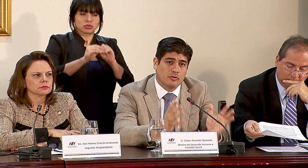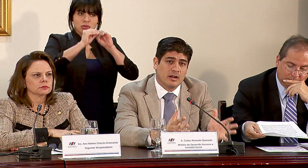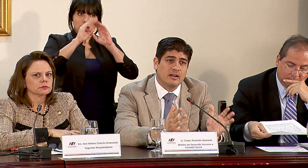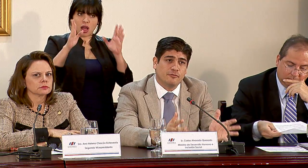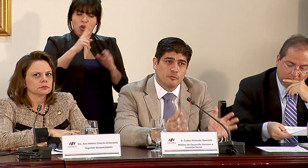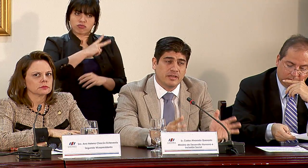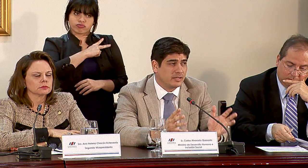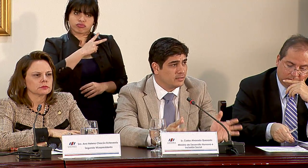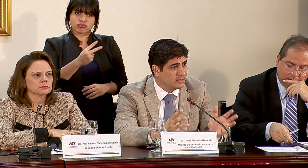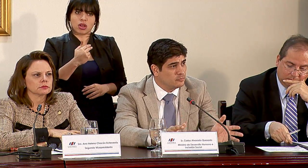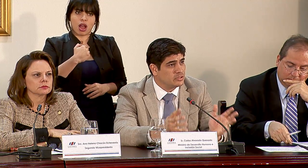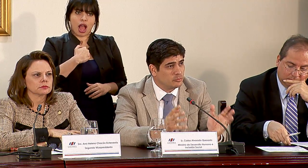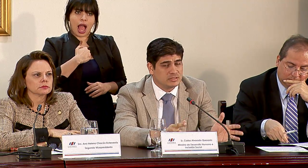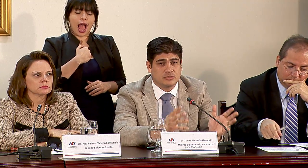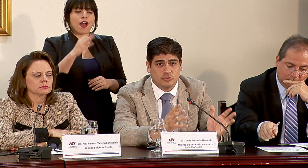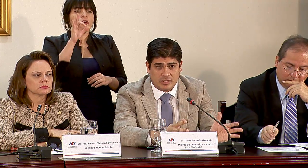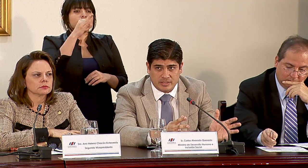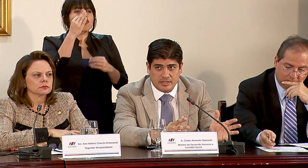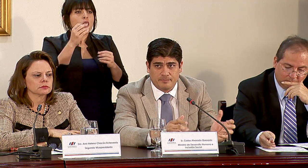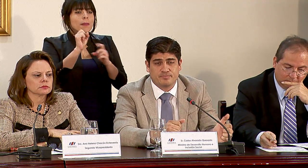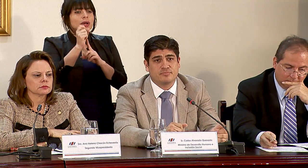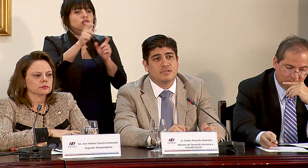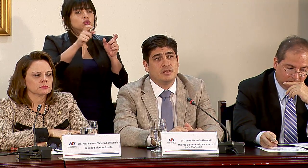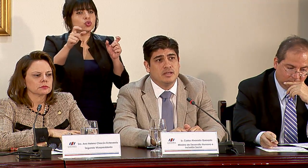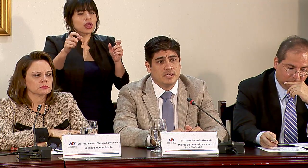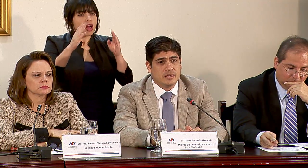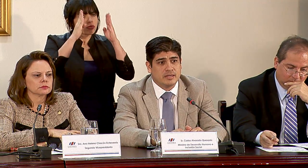para mejorar la forma en que atendemos a nuestra ciudadanía.